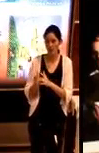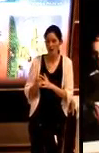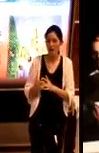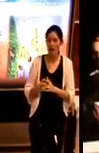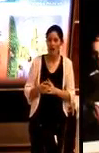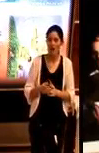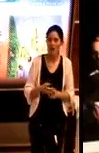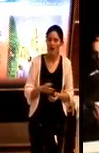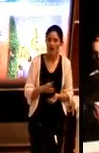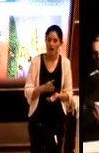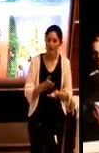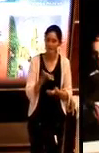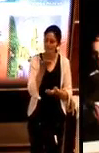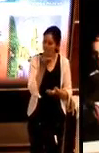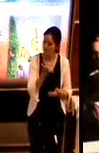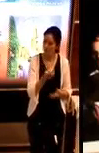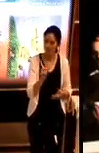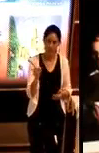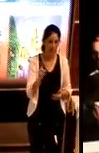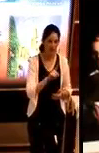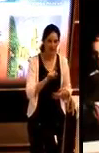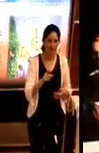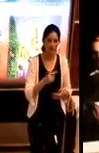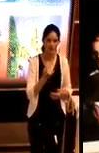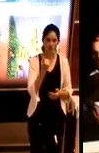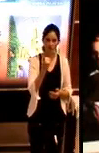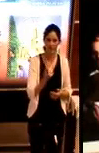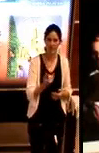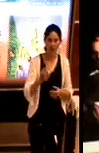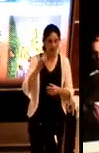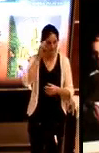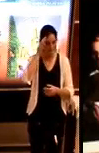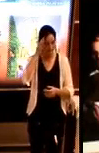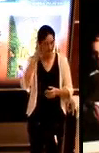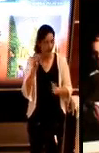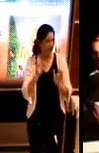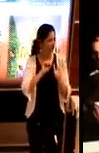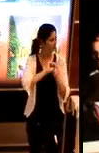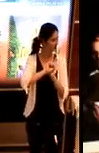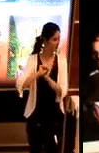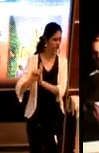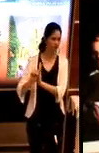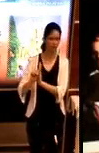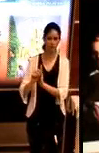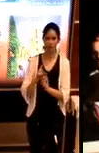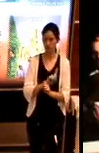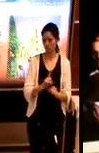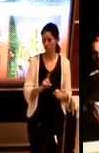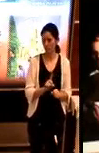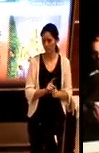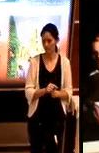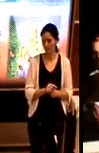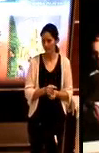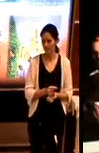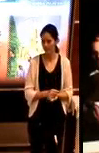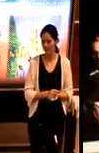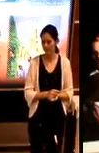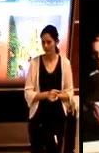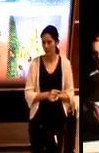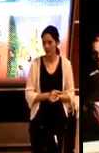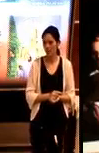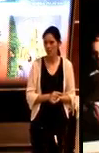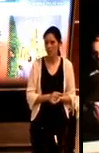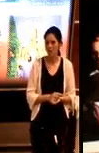no recibáis en vano la gracia ¿de quién? De Dios. Justo habla del tema de esta